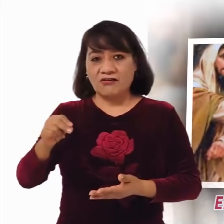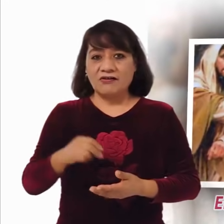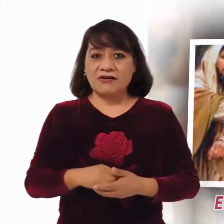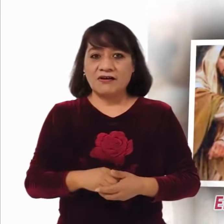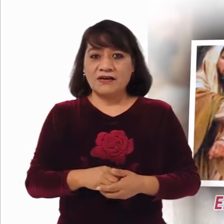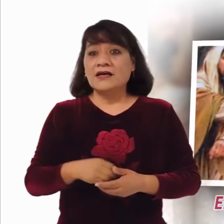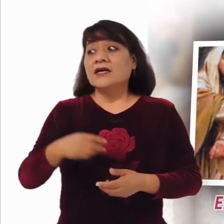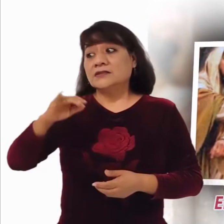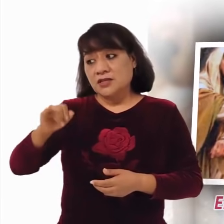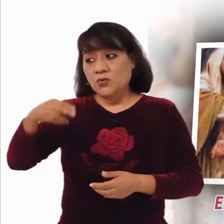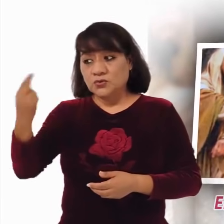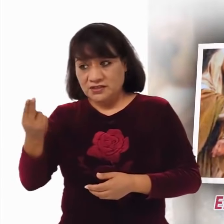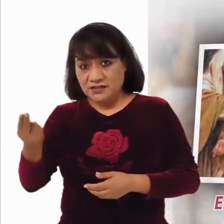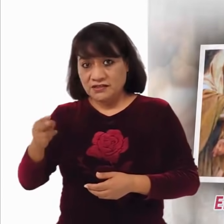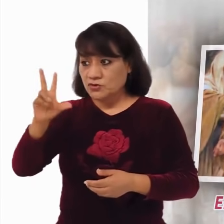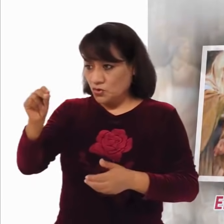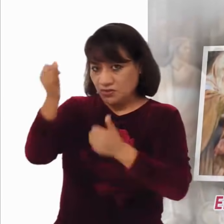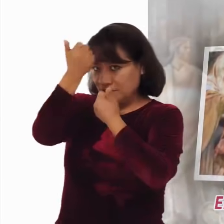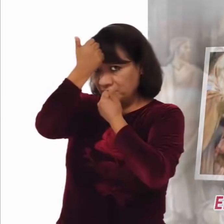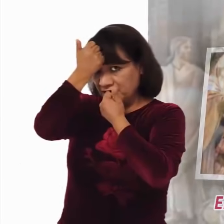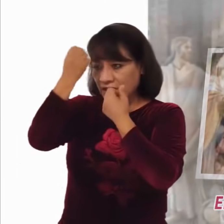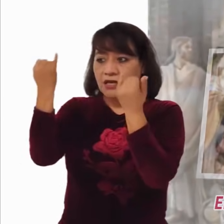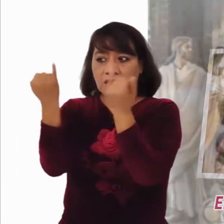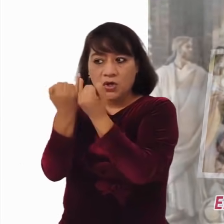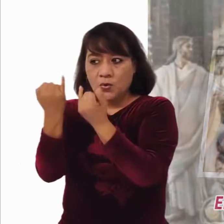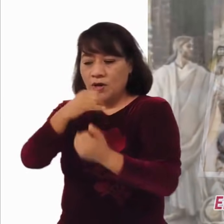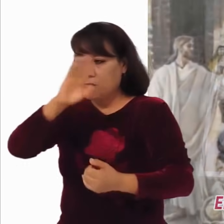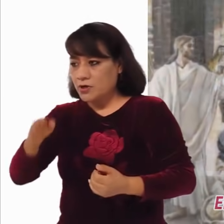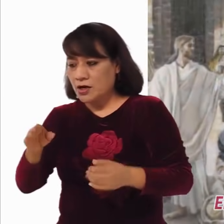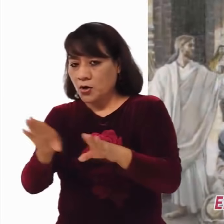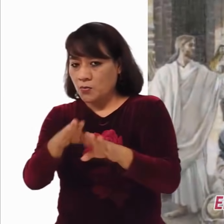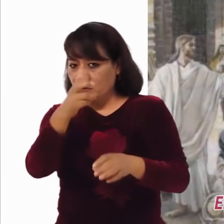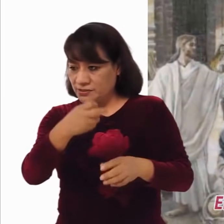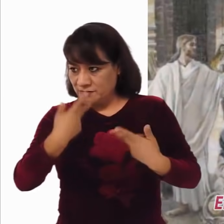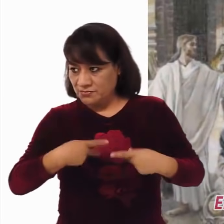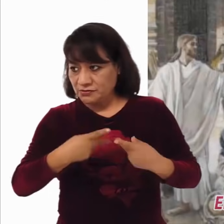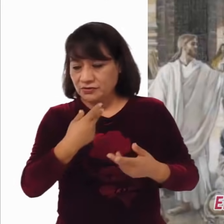Ciertamente que no. Y si ustedes no se arrepienten, perecerán de manera semejante.